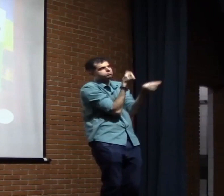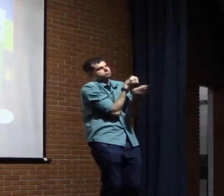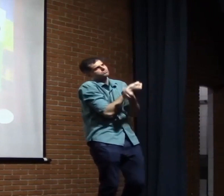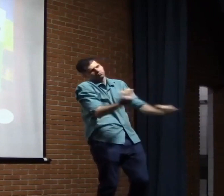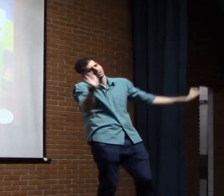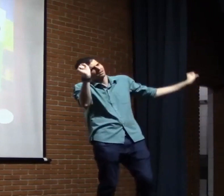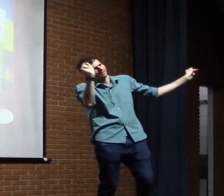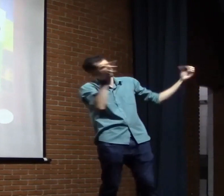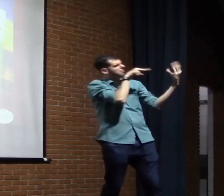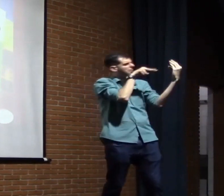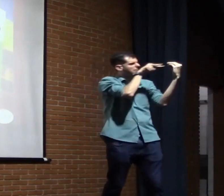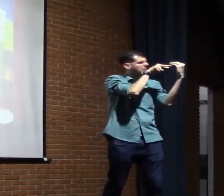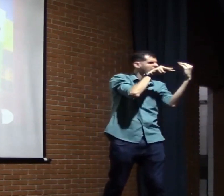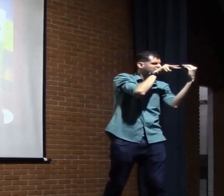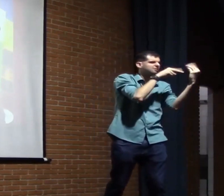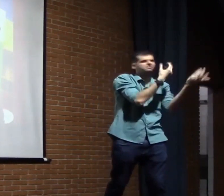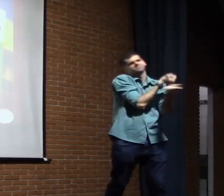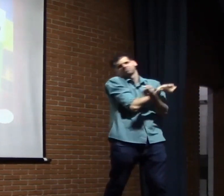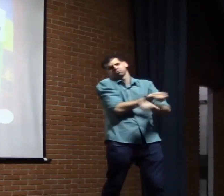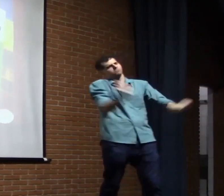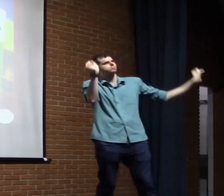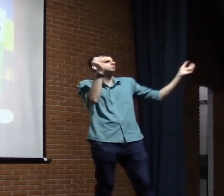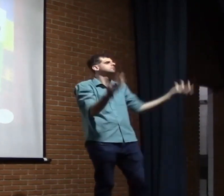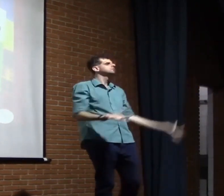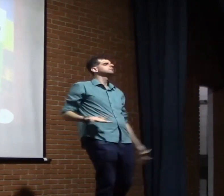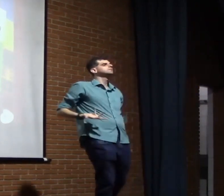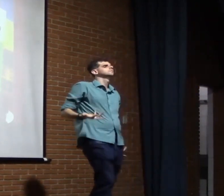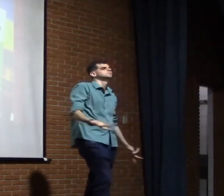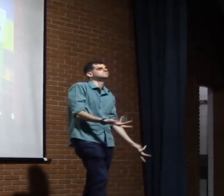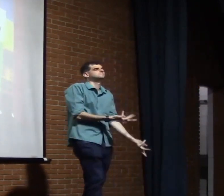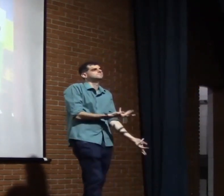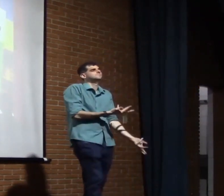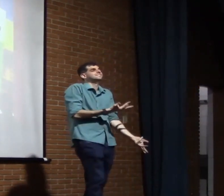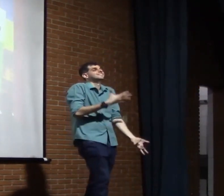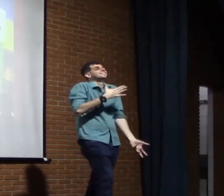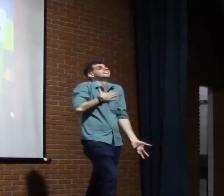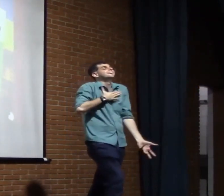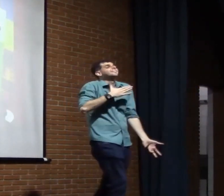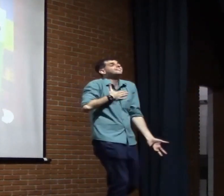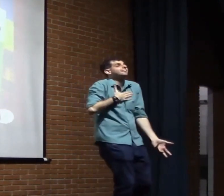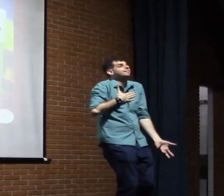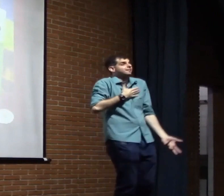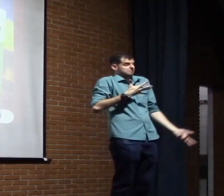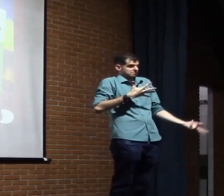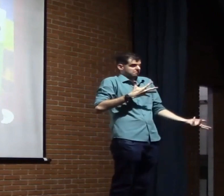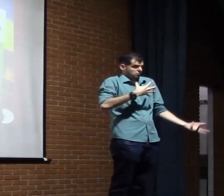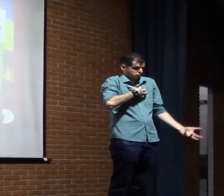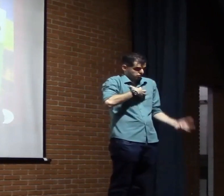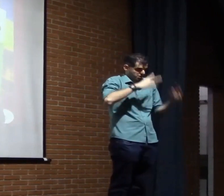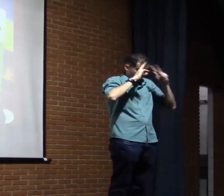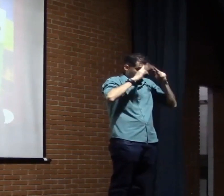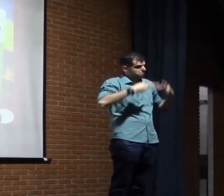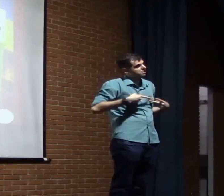falando de costas, eu sequer consigo fazer a leitura labial. Como é que eu vou ter acesso àquela informação?